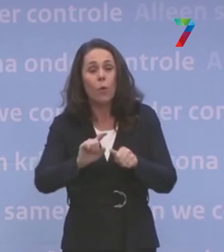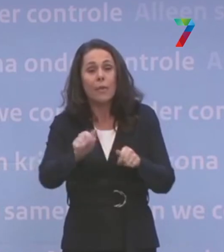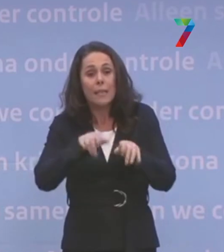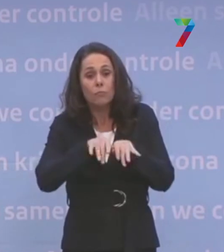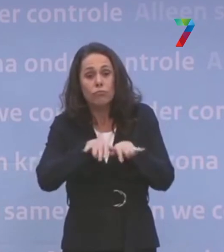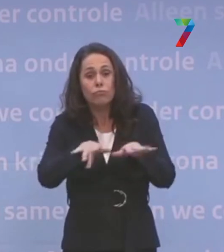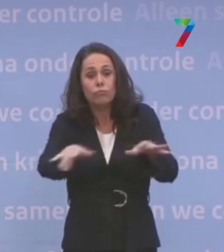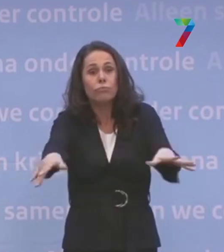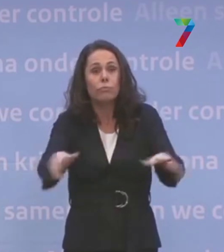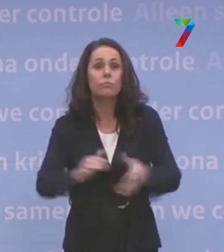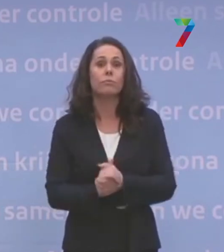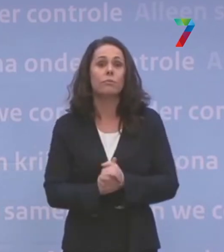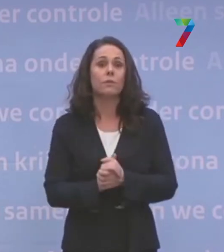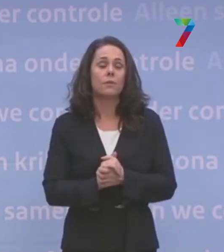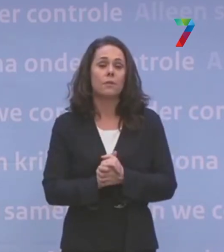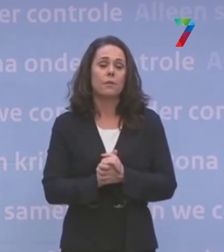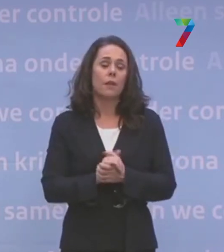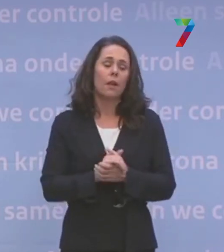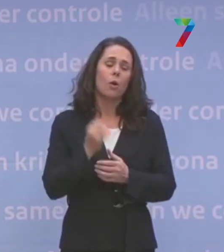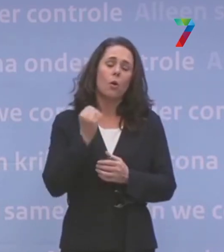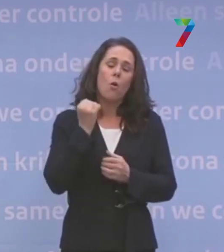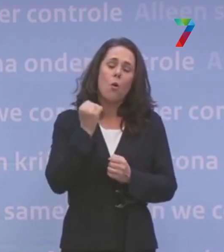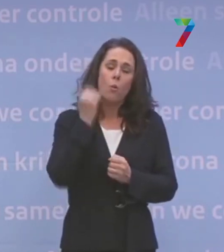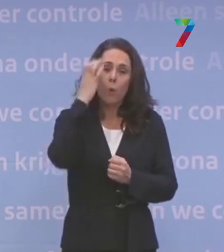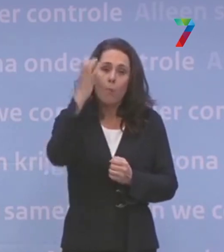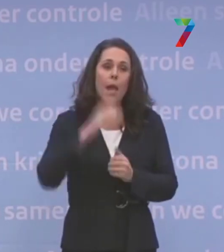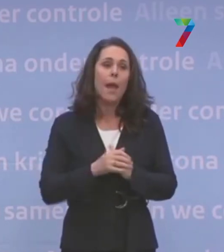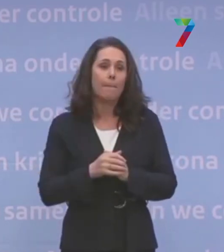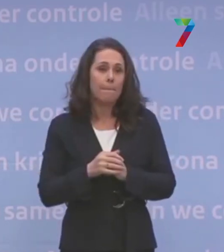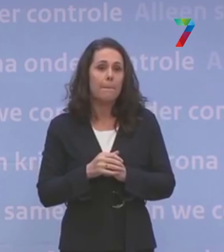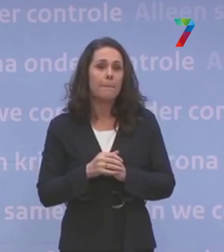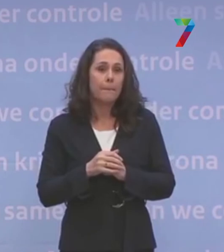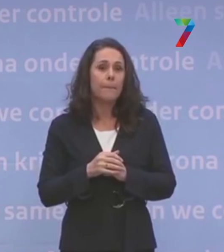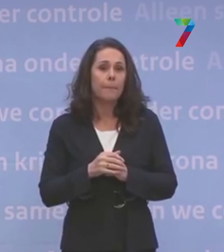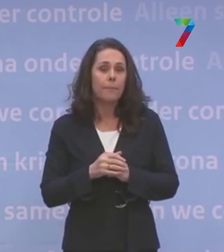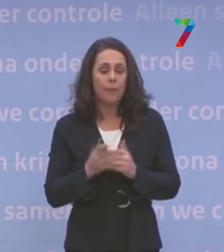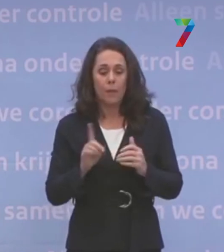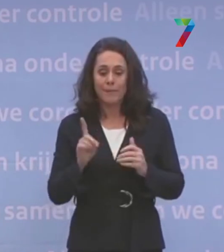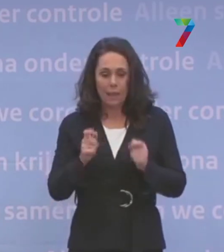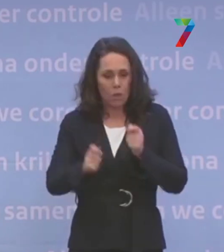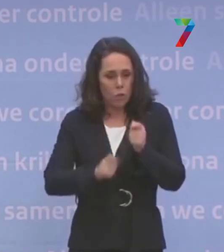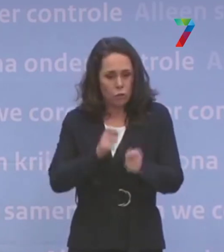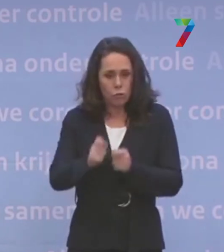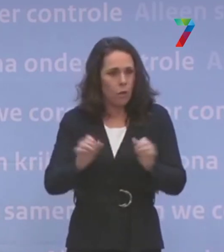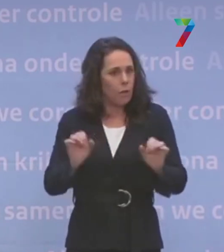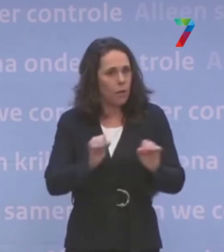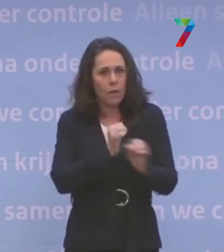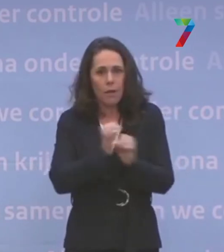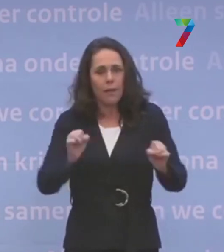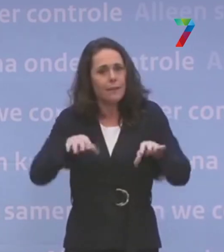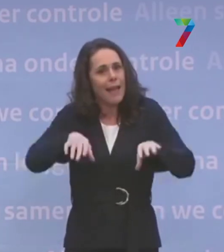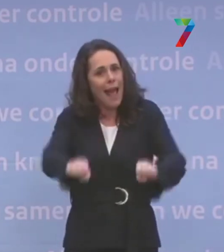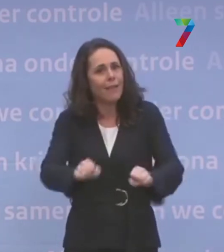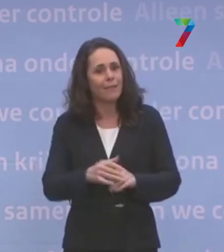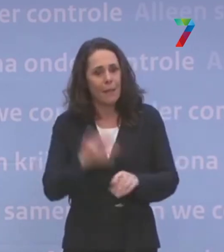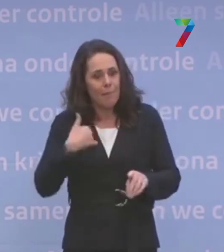uitbraken. Dan is er een gigantisch probleem wat we op dat moment hebben. Want dan kan die zorg dat al helemaal niet aan. En de mensen die werken, die lopen